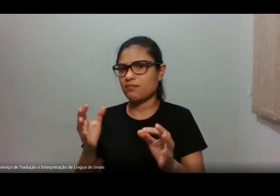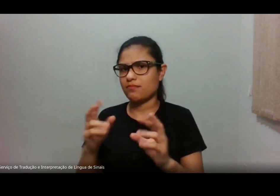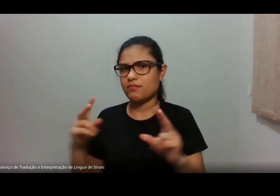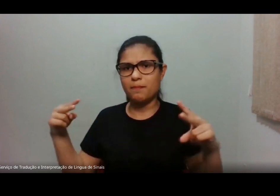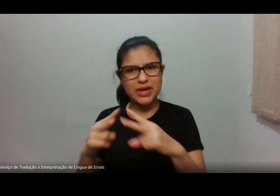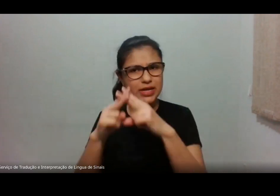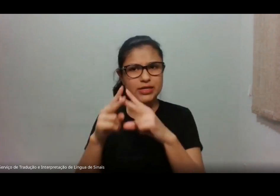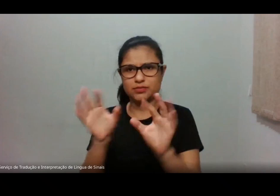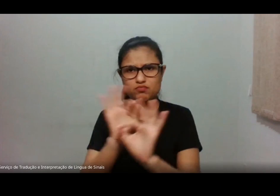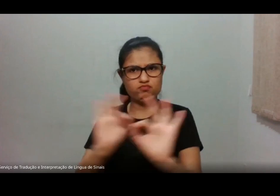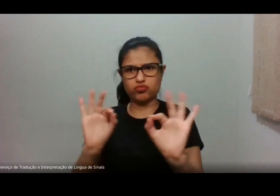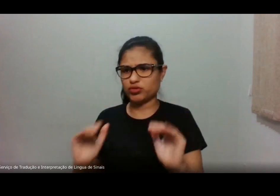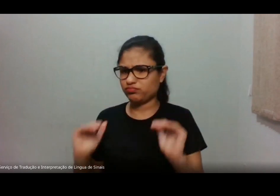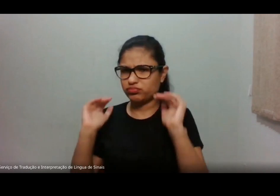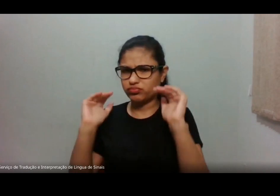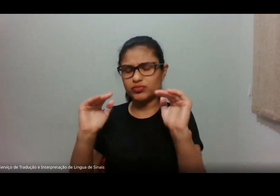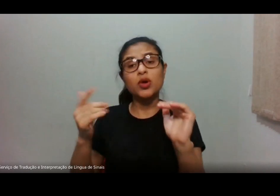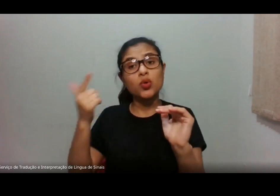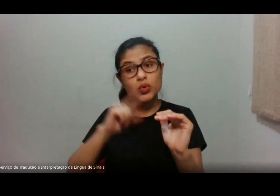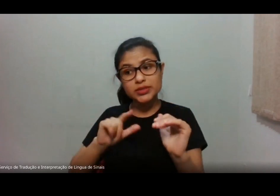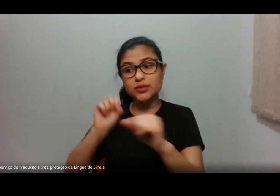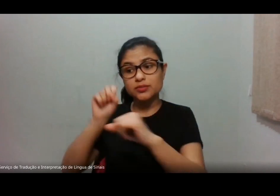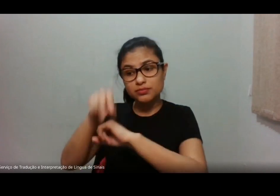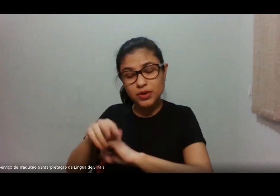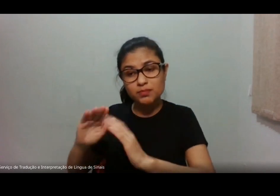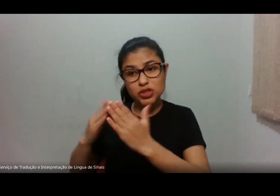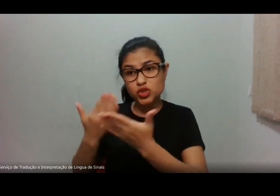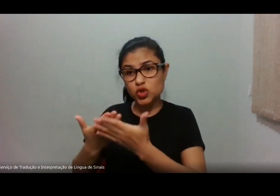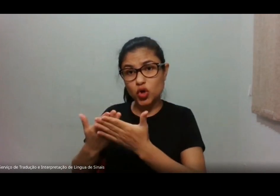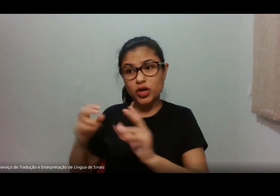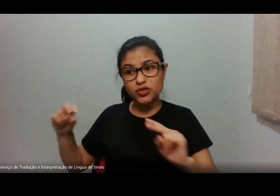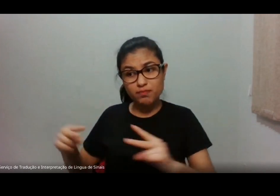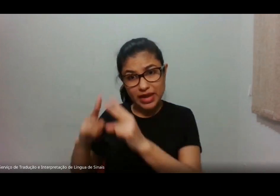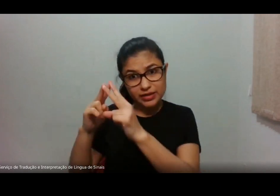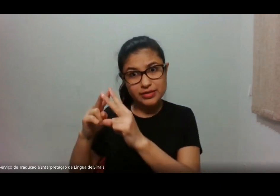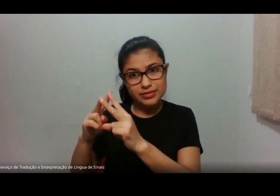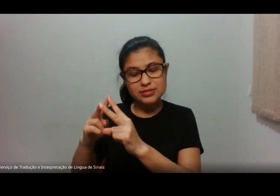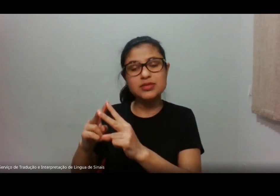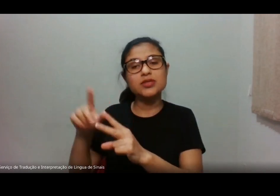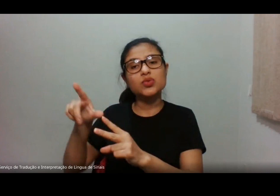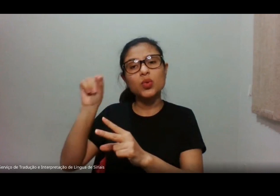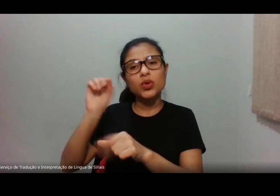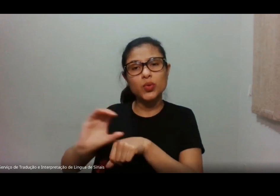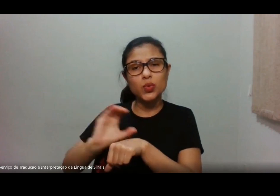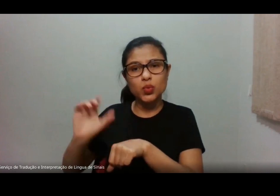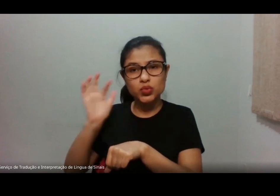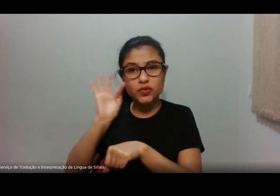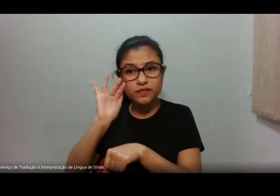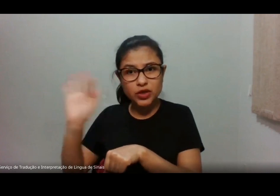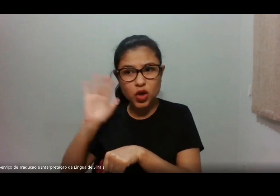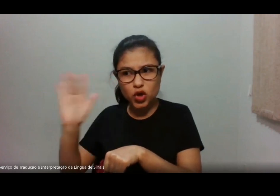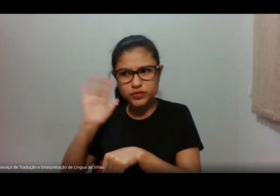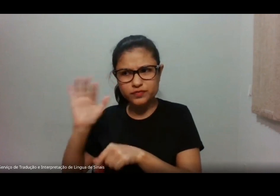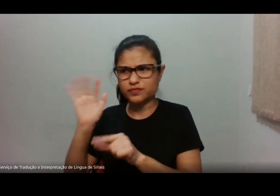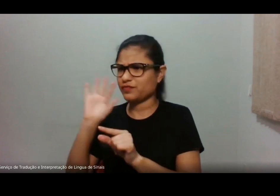Ele conseguiu entrar para uma prestigiosa escola, a Universidade de Paris, e escolheu a formação de